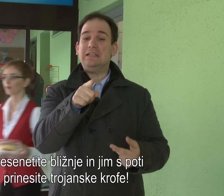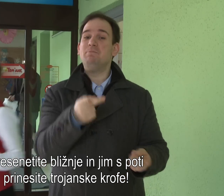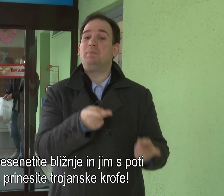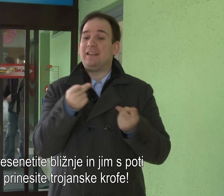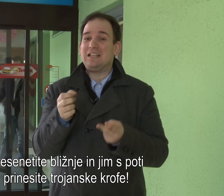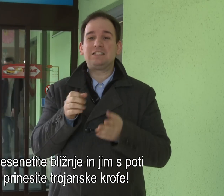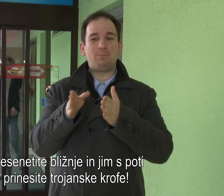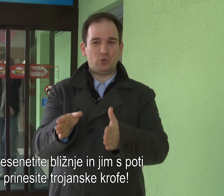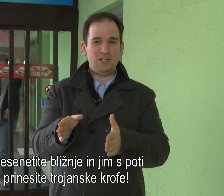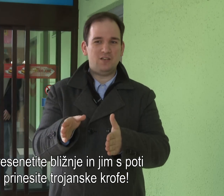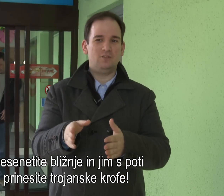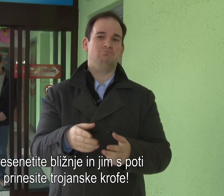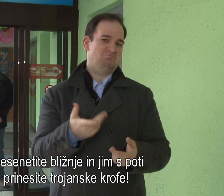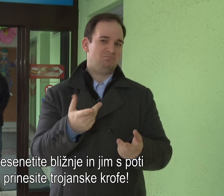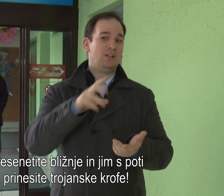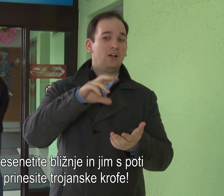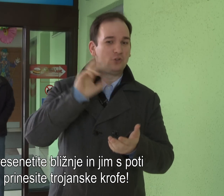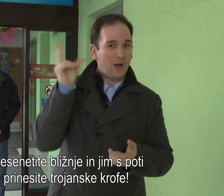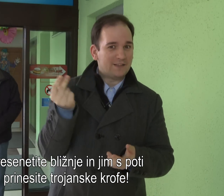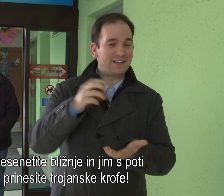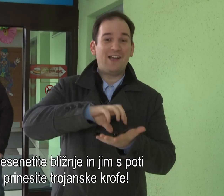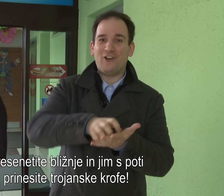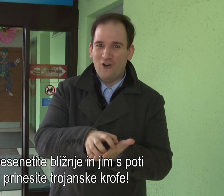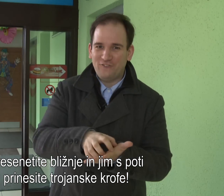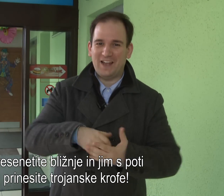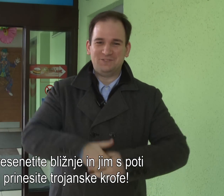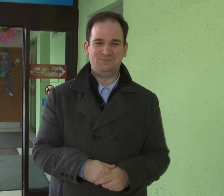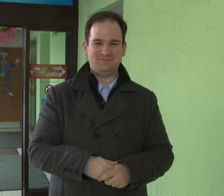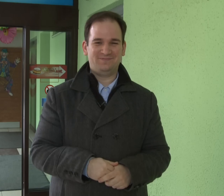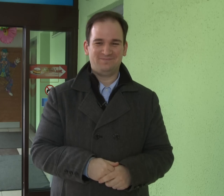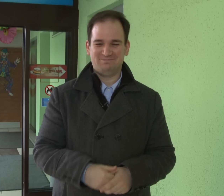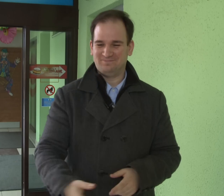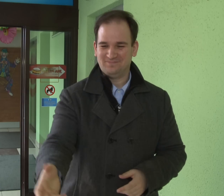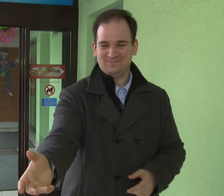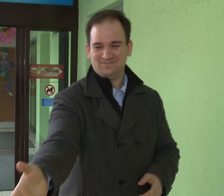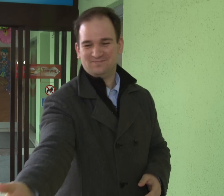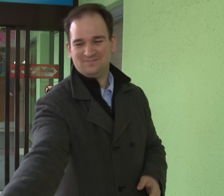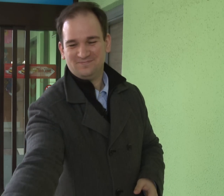bližnje in jim prinesite poti trojanske krofe.